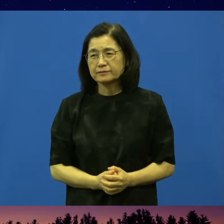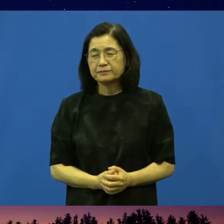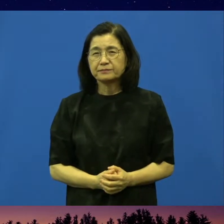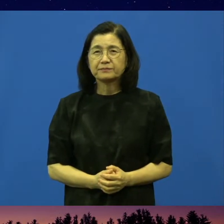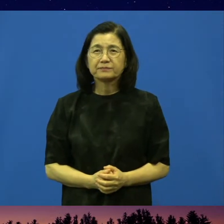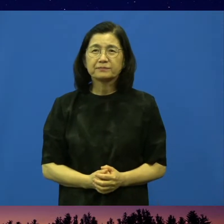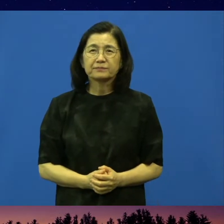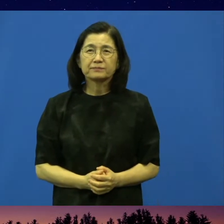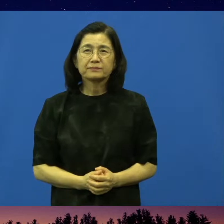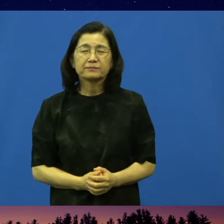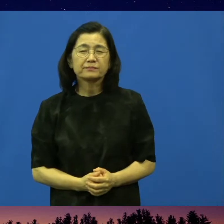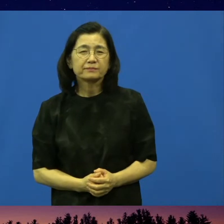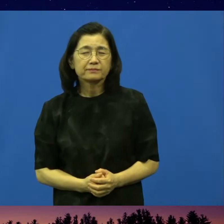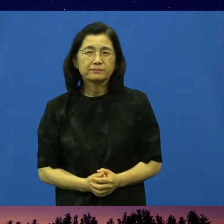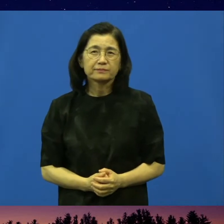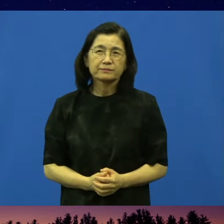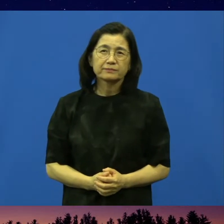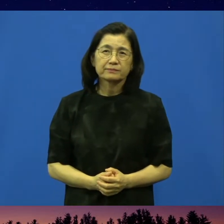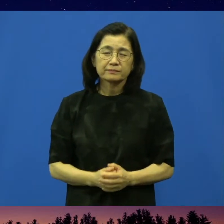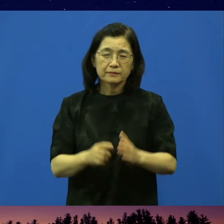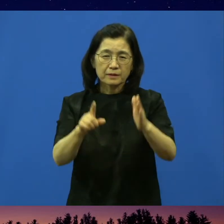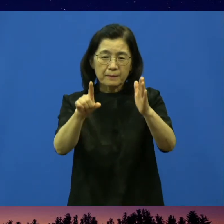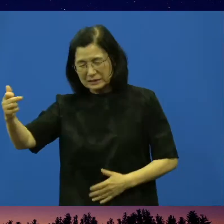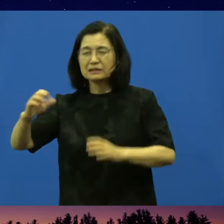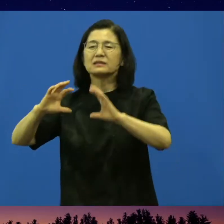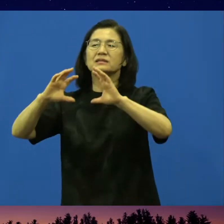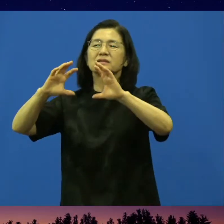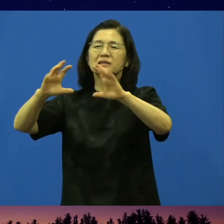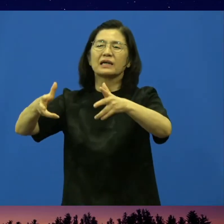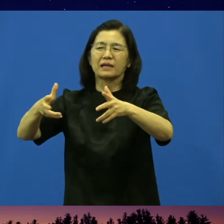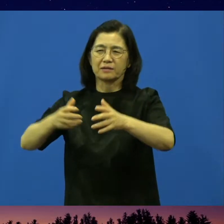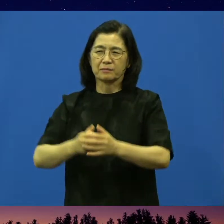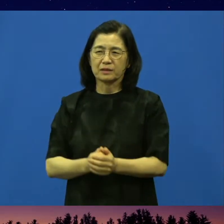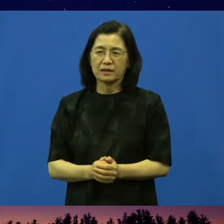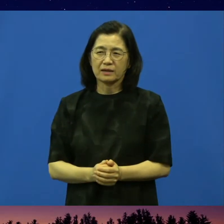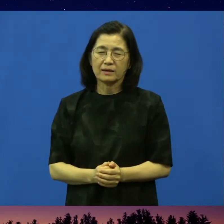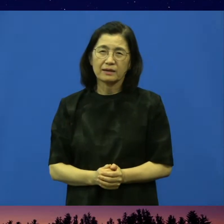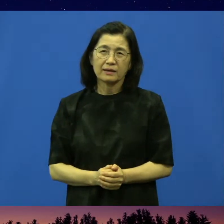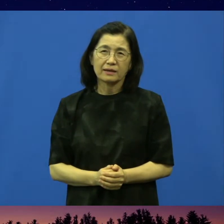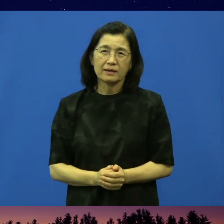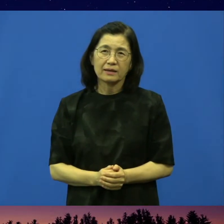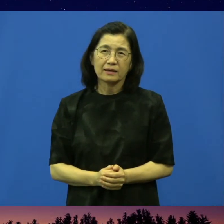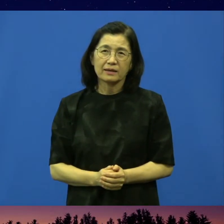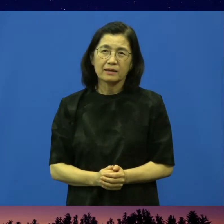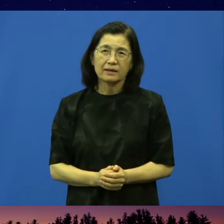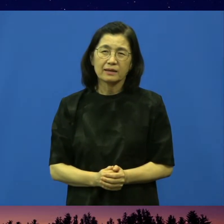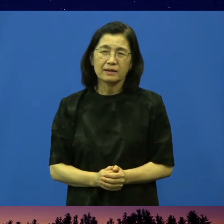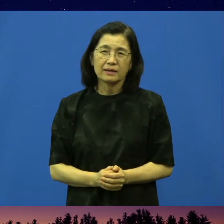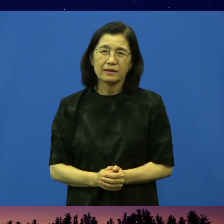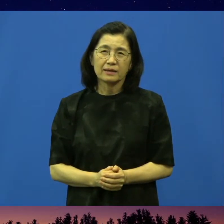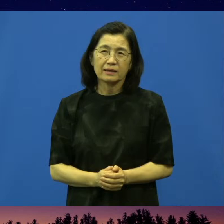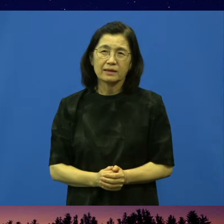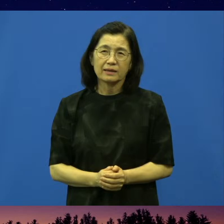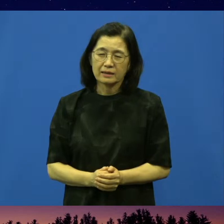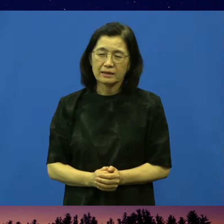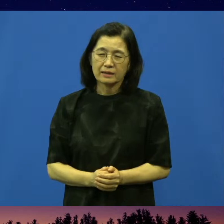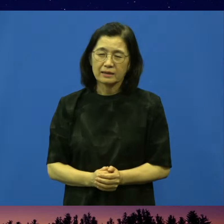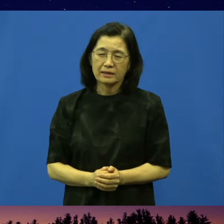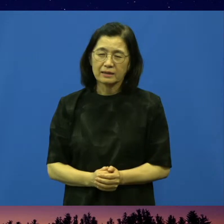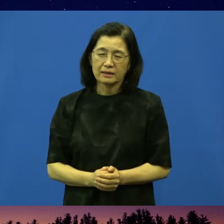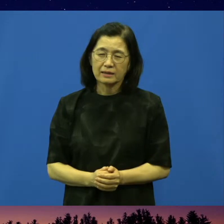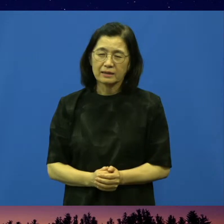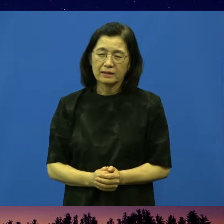그러므로 여러분, 믿음의 이 훈련은 하루아침에 그 대제국이 주는 안정감,